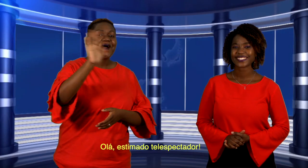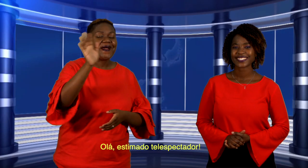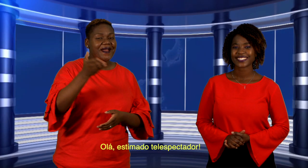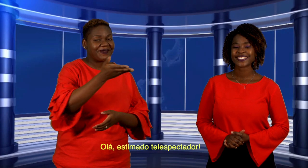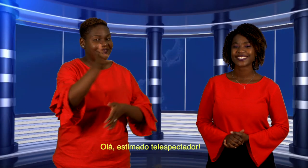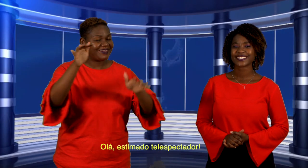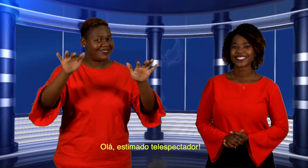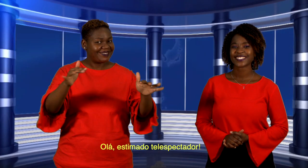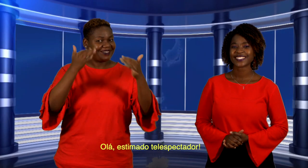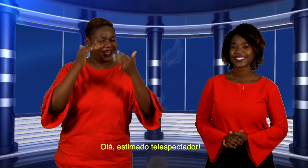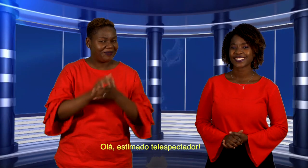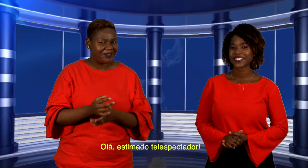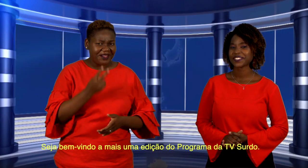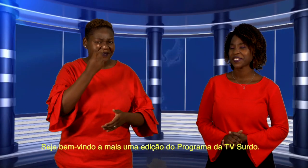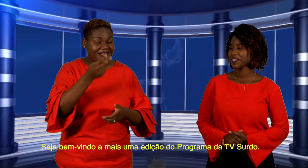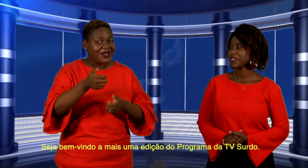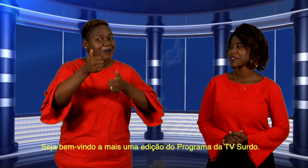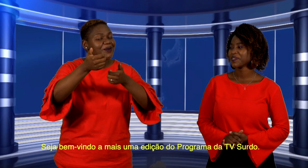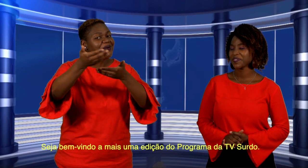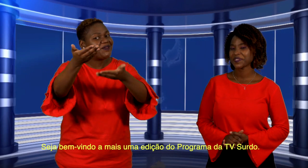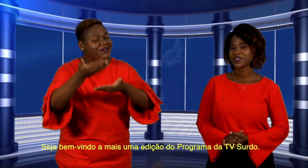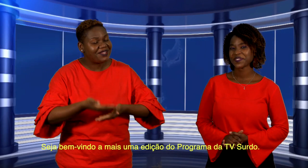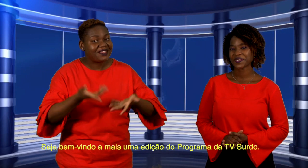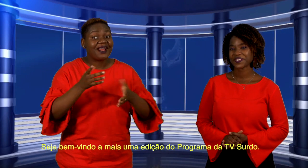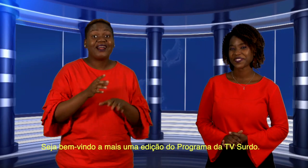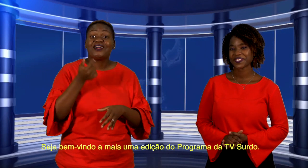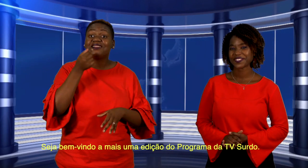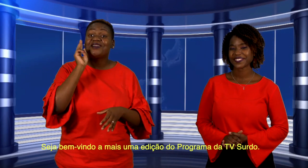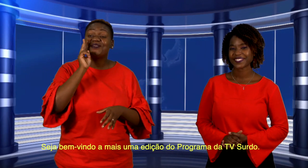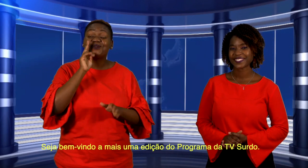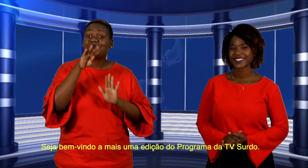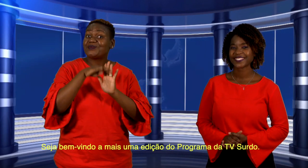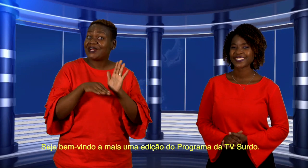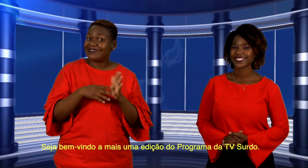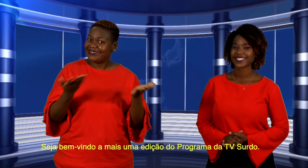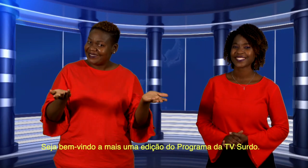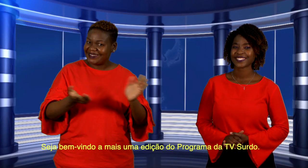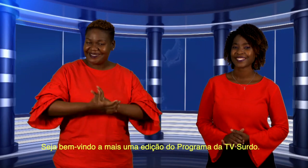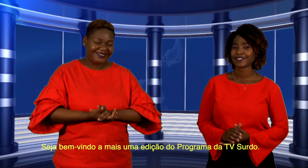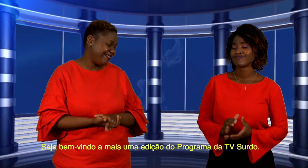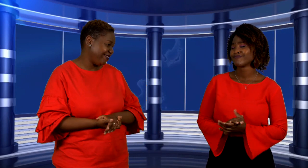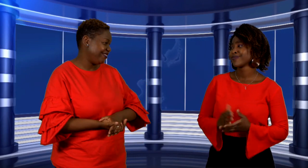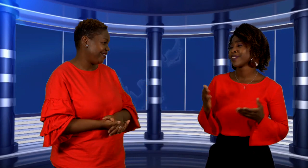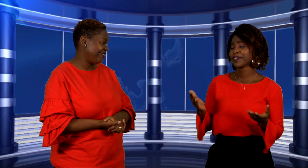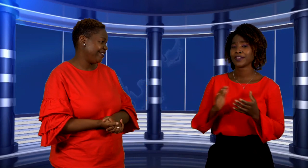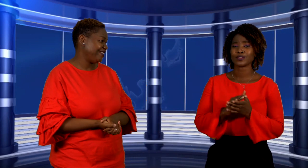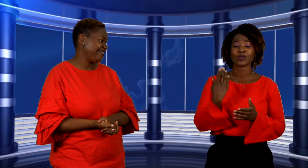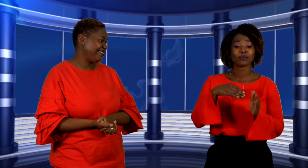Olá, estimado telespectador. Seja bem-vindo a mais uma edição do programa da TV Surdo.